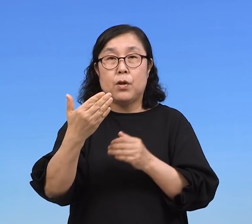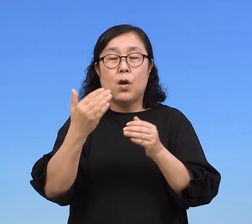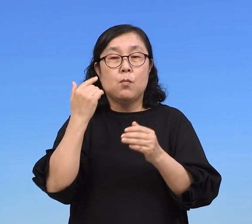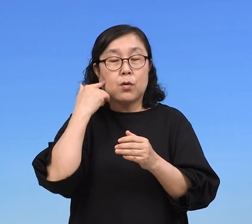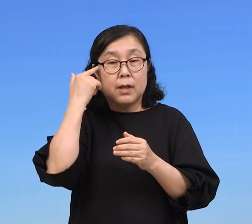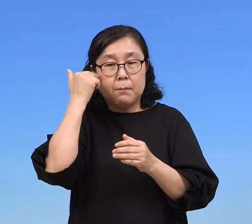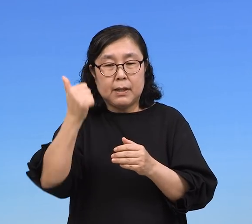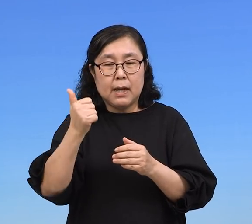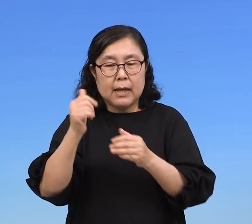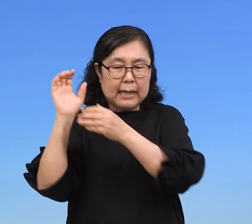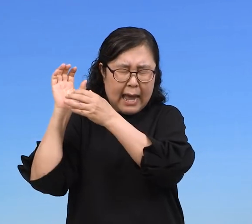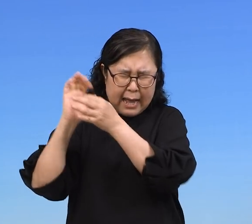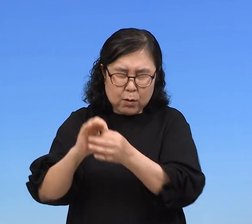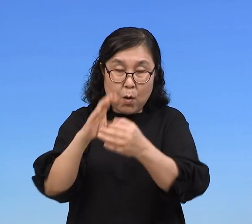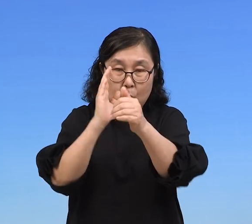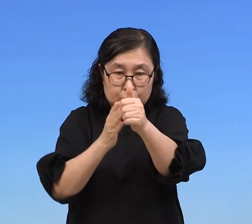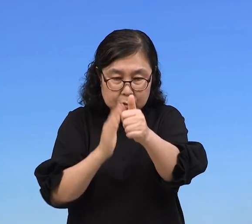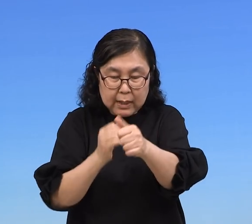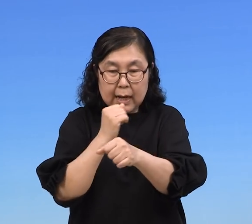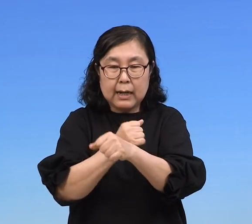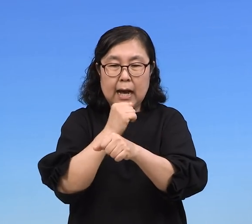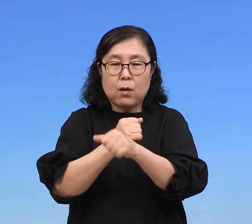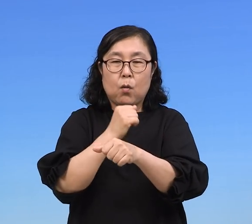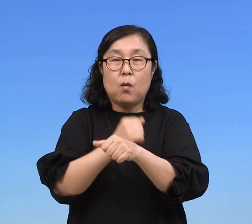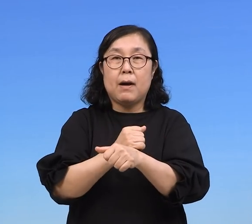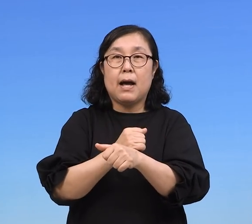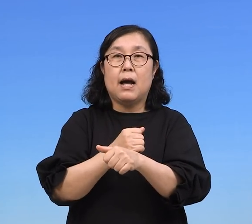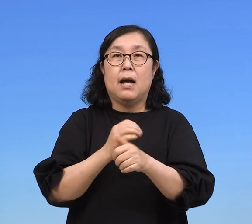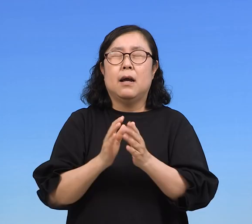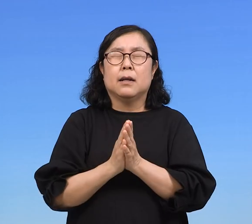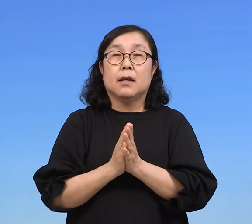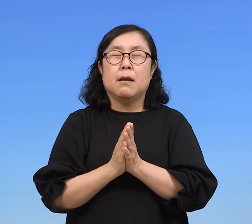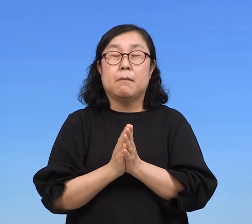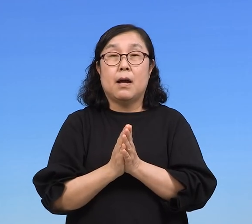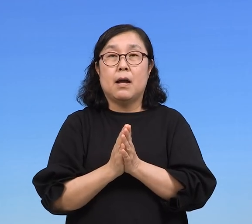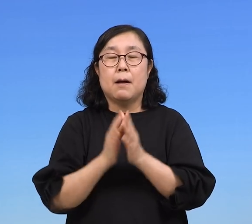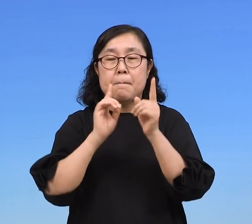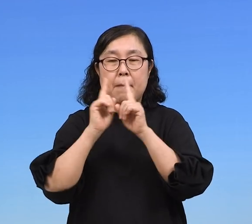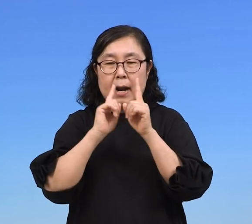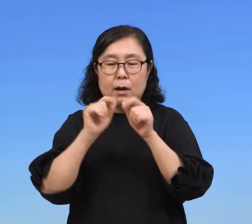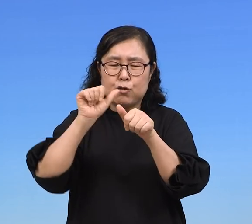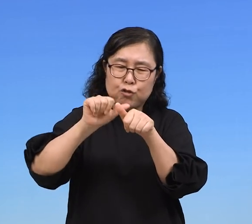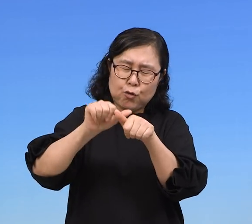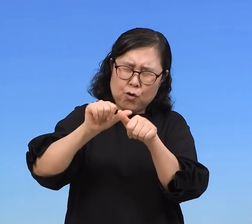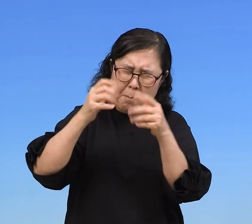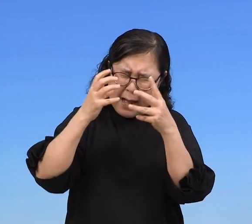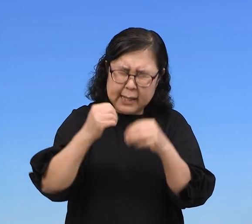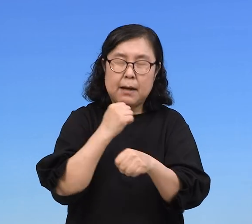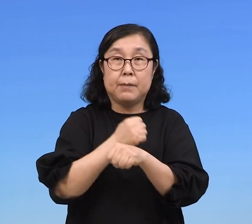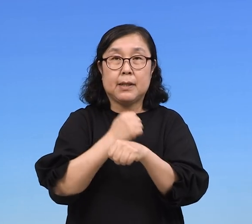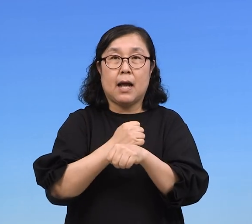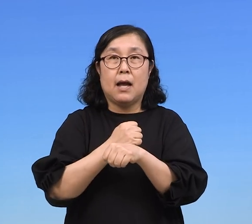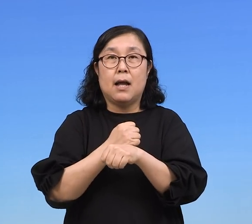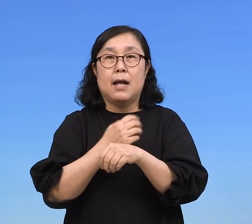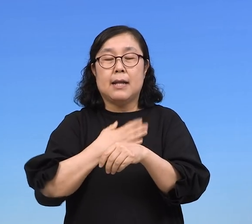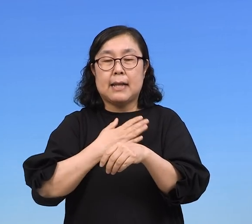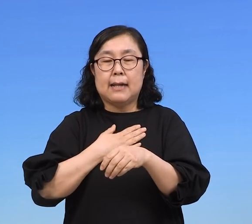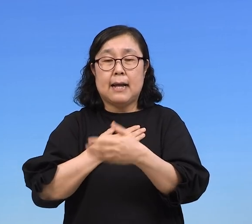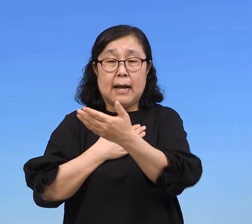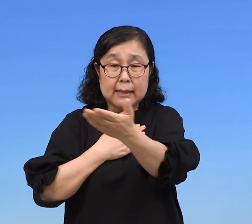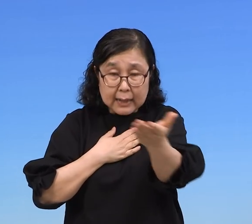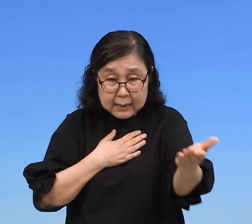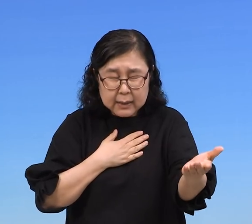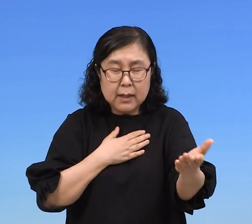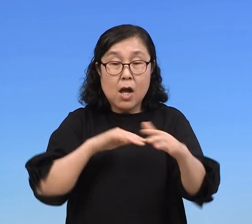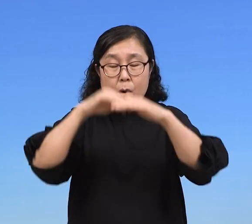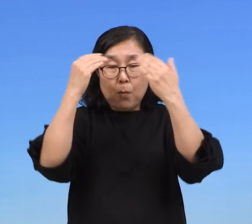목사님들에게 계속 제가 부탁을 하고 잔소리를 하고, 우리 이 정도 갖고는 안 된다, 당신들이나 나나